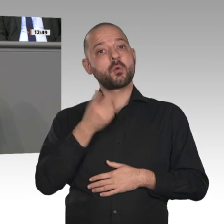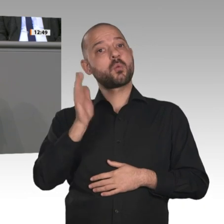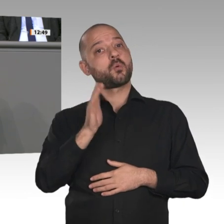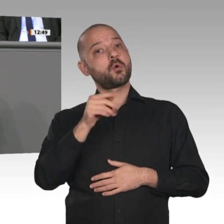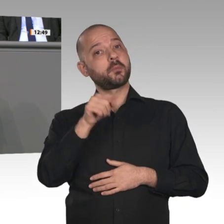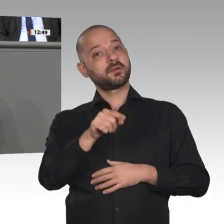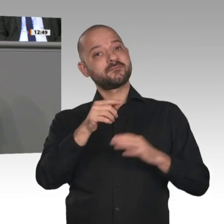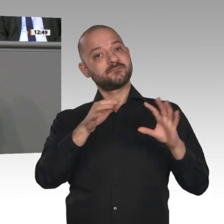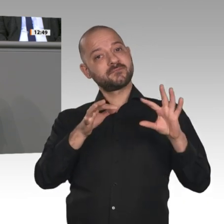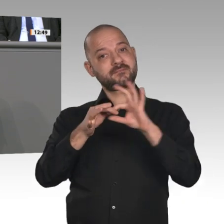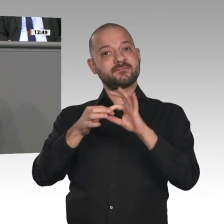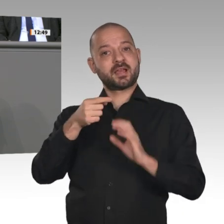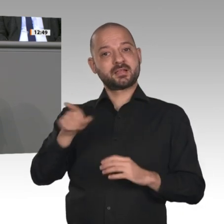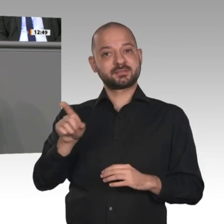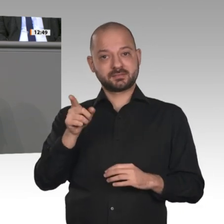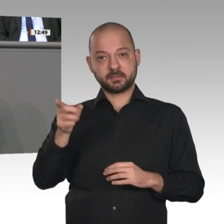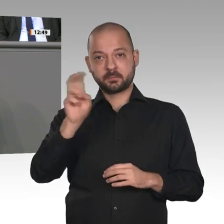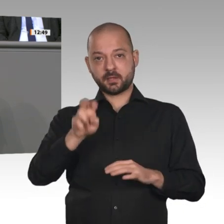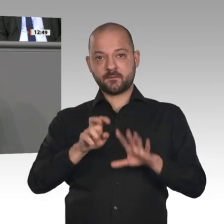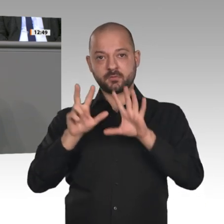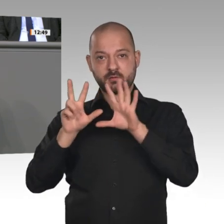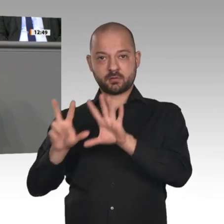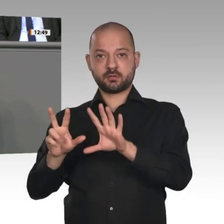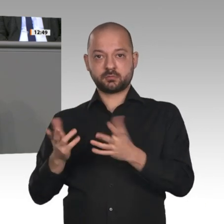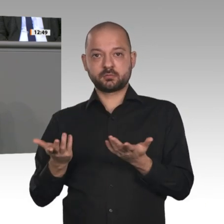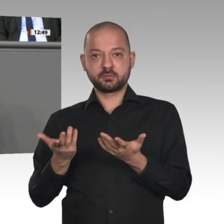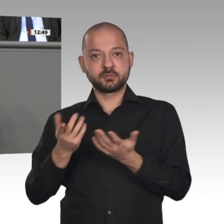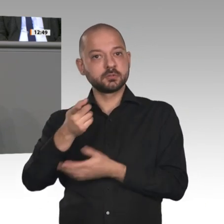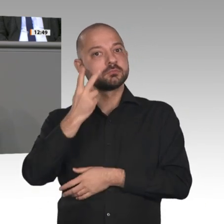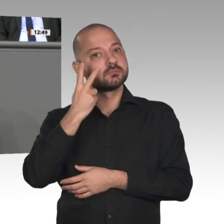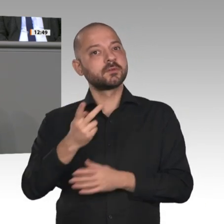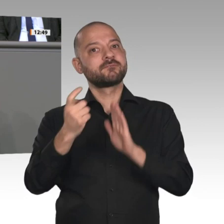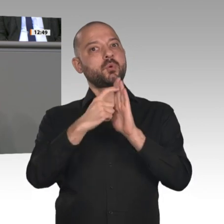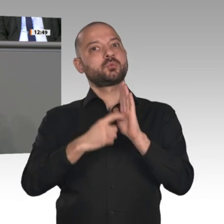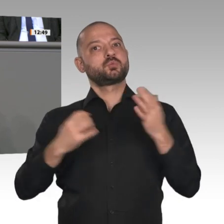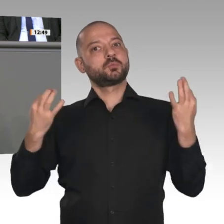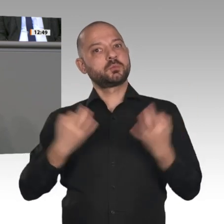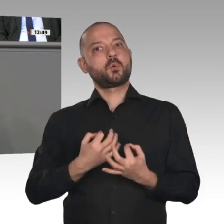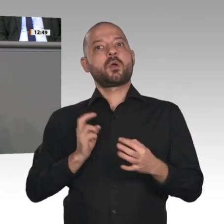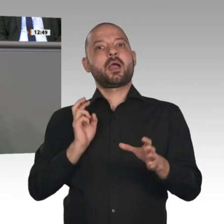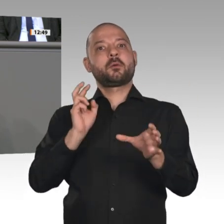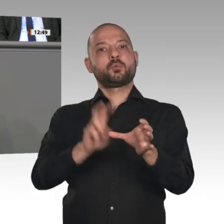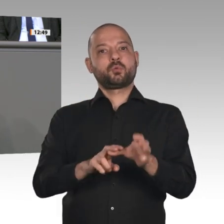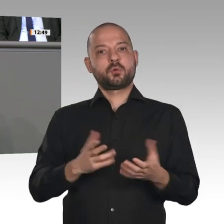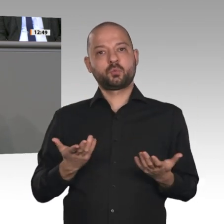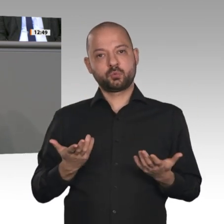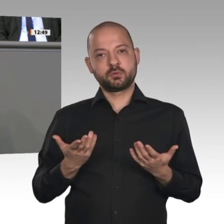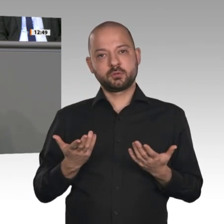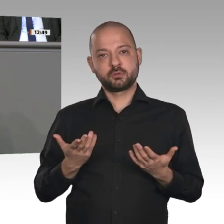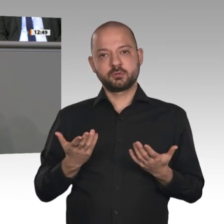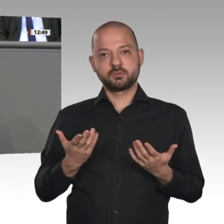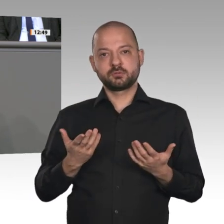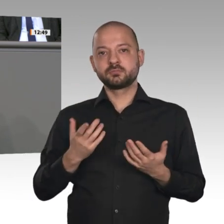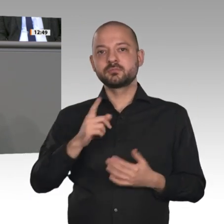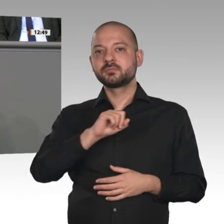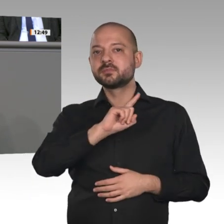Deutschland für nicht in Deutschland geborene Abkömmlinge. Zwar ist fraglich, ob die Geburt alleine schon ausschlaggebend sein soll, wenn das gesamte